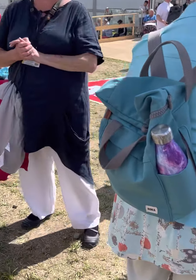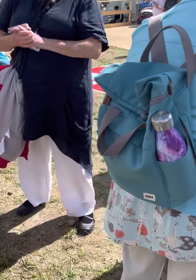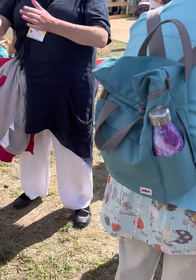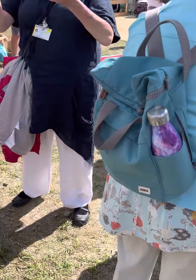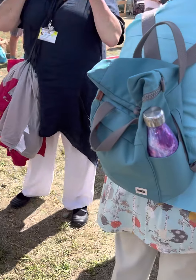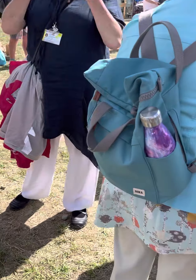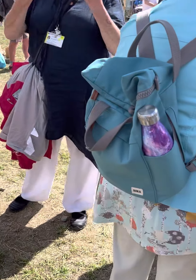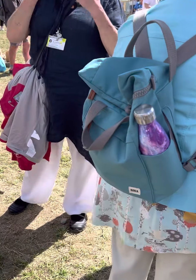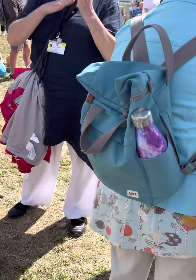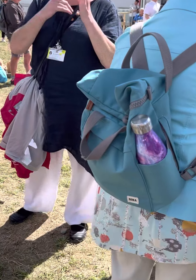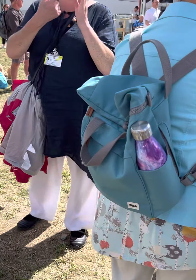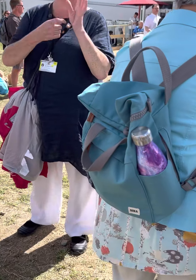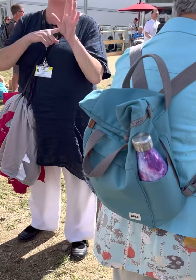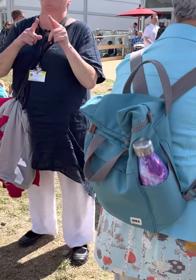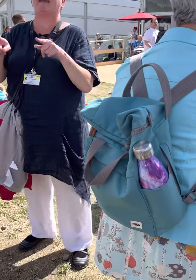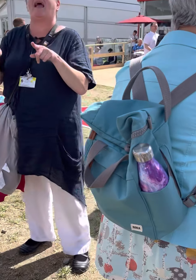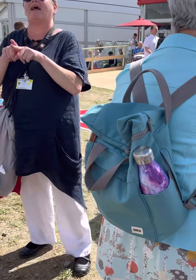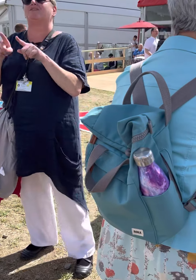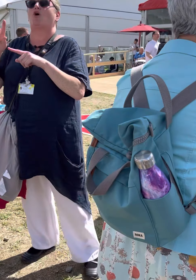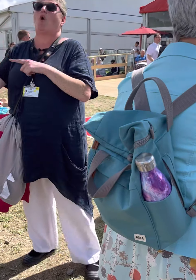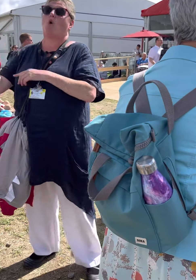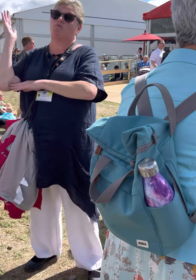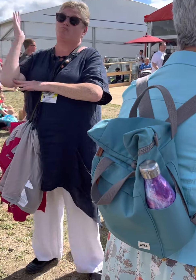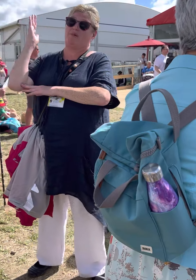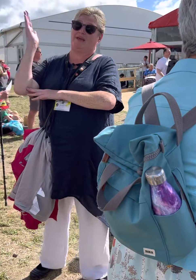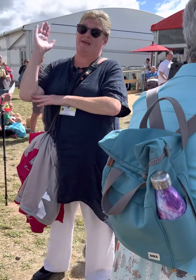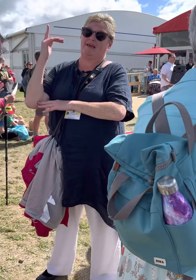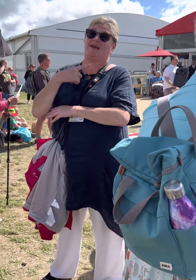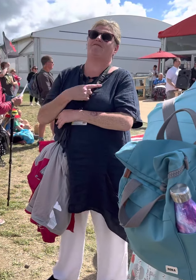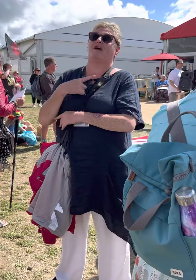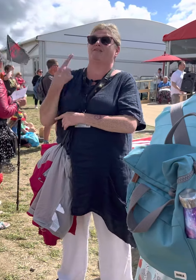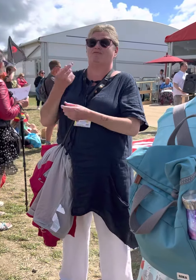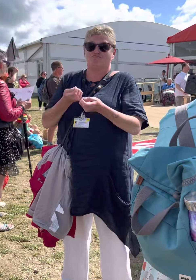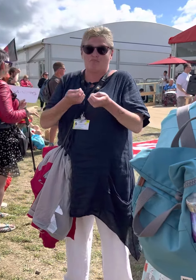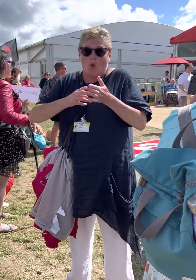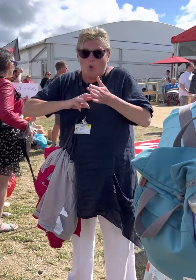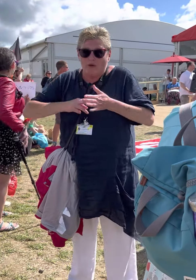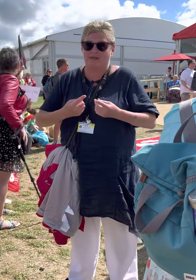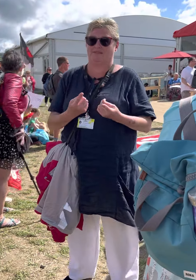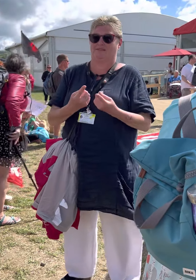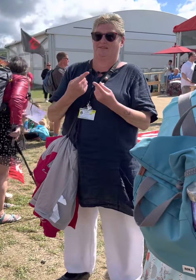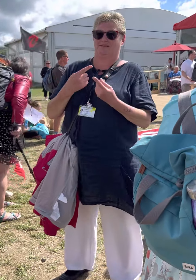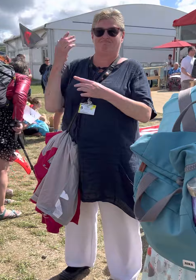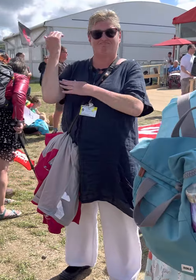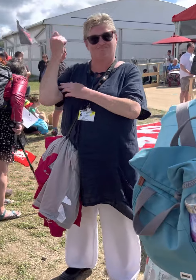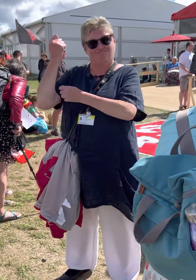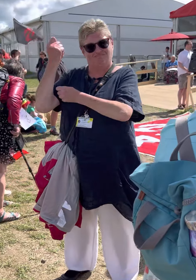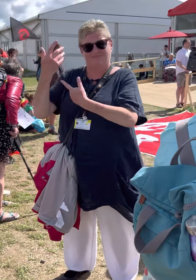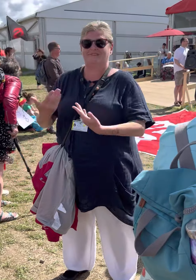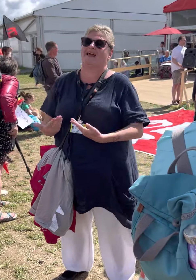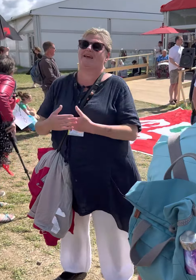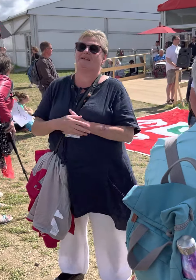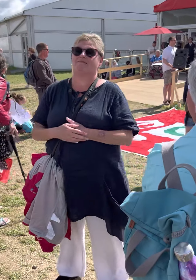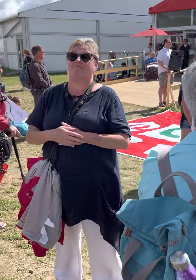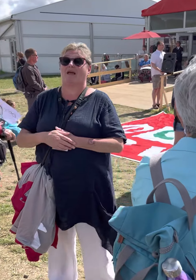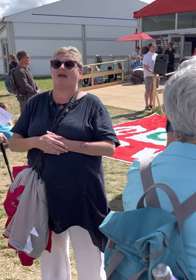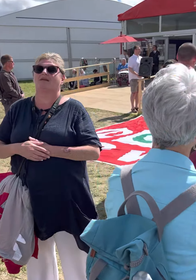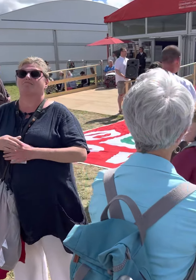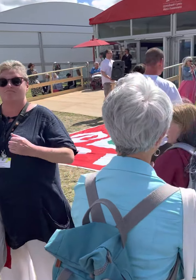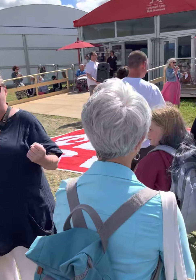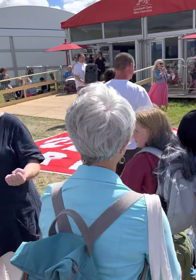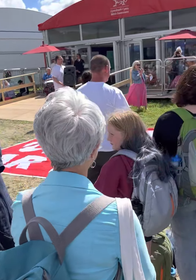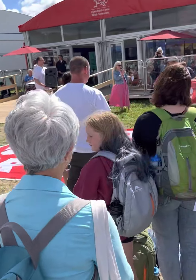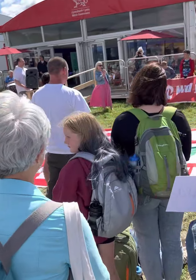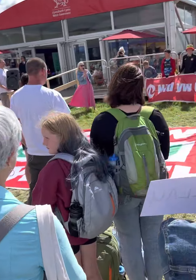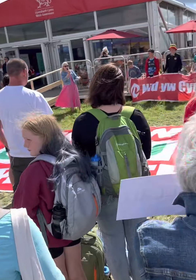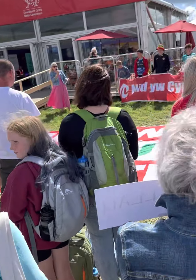Diolch yn fawr i Mary, a diolch yn fawr i'n holl siaradwyr ac i'r trefnwyr o'r rali heddi. Neges gryf iawn